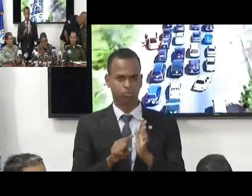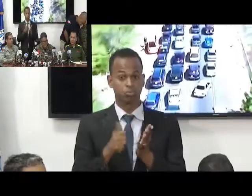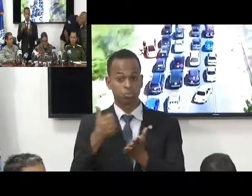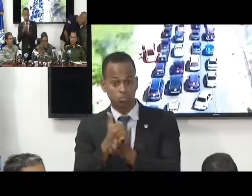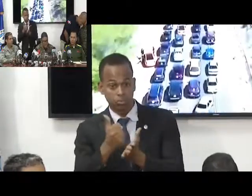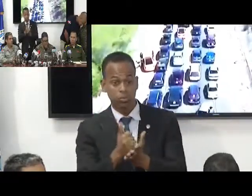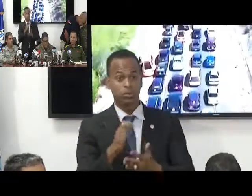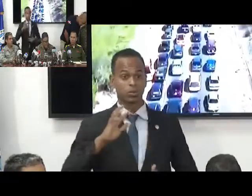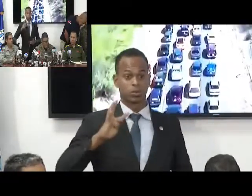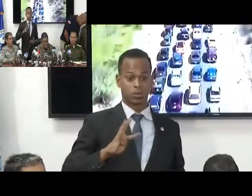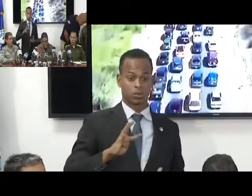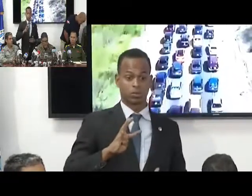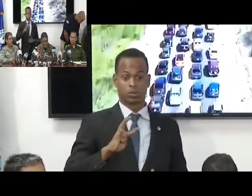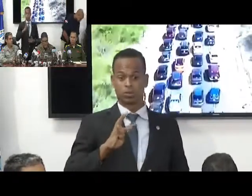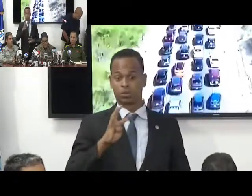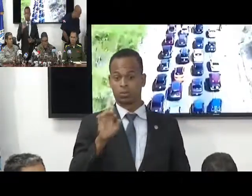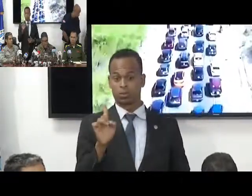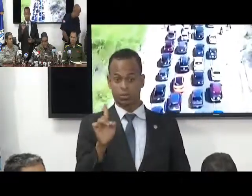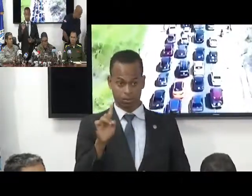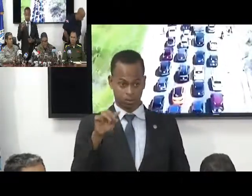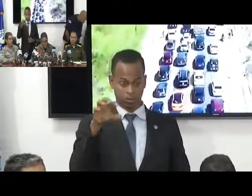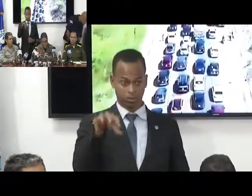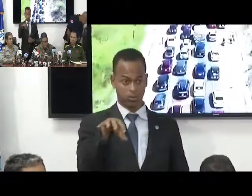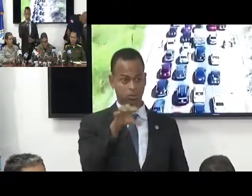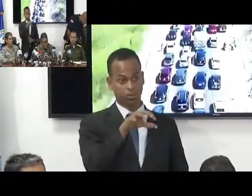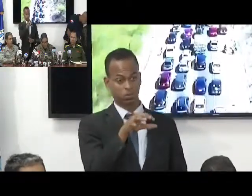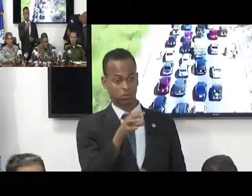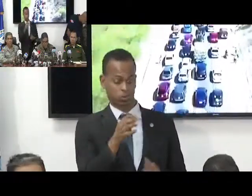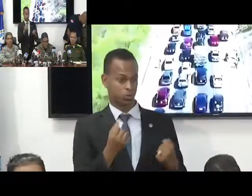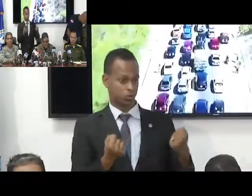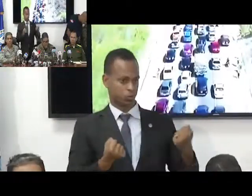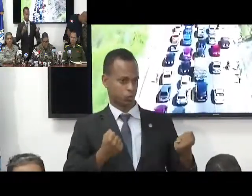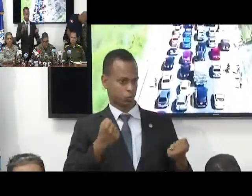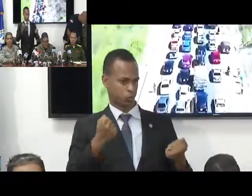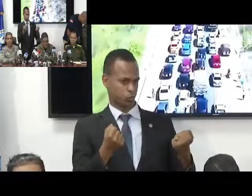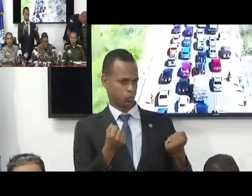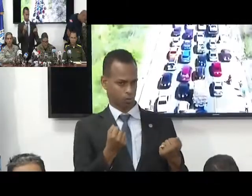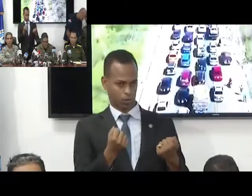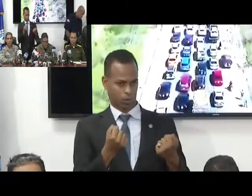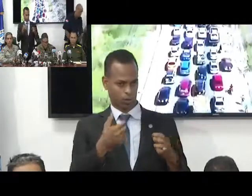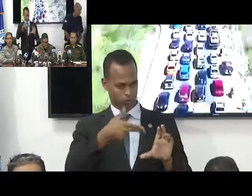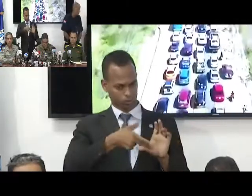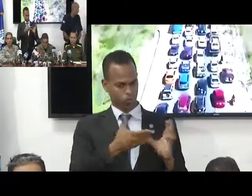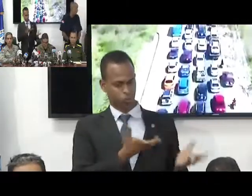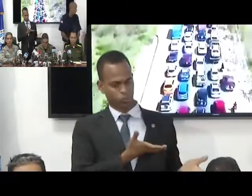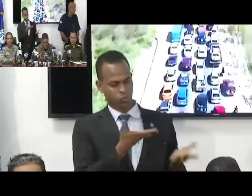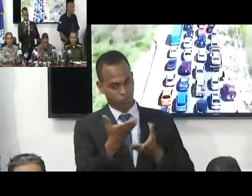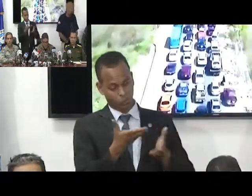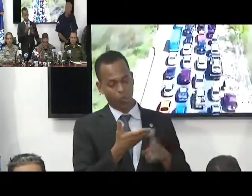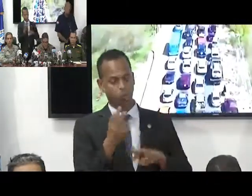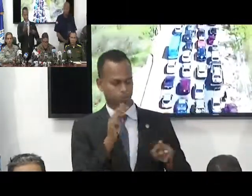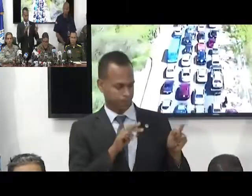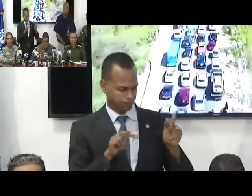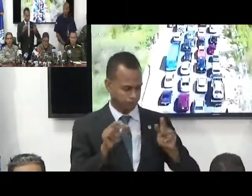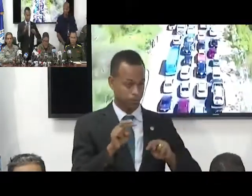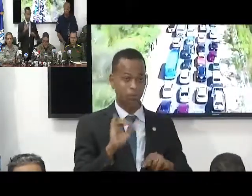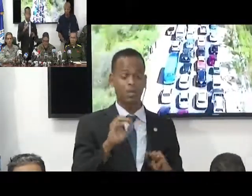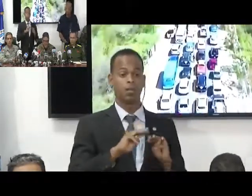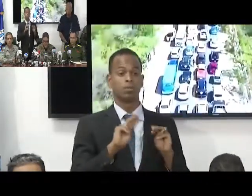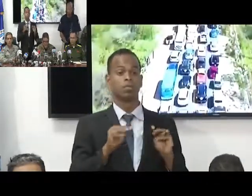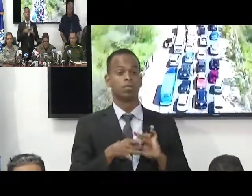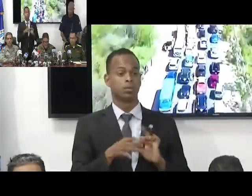asistidos 41 vehículos de transporte de combustible. El Ministerio de Interior y Policía ofreció